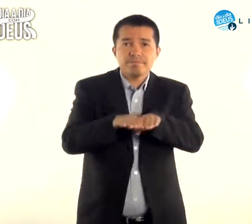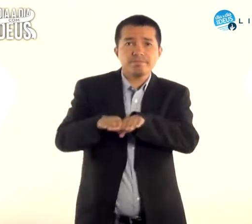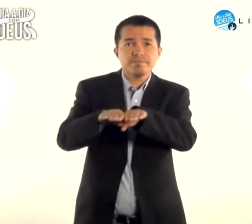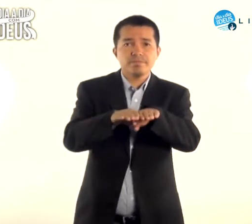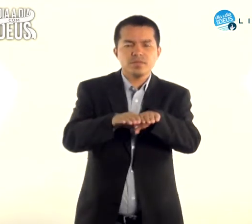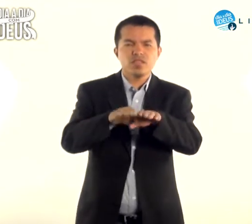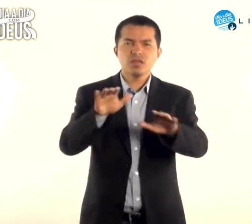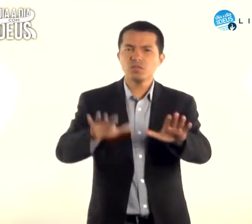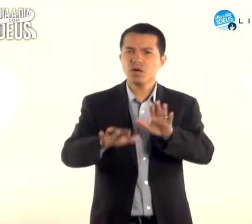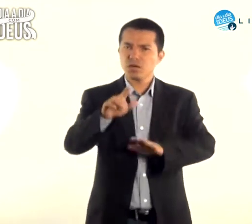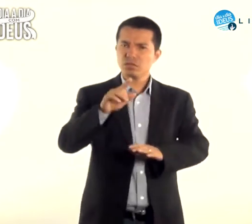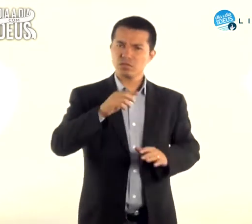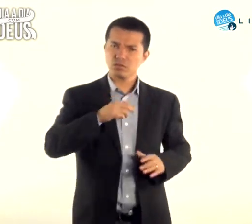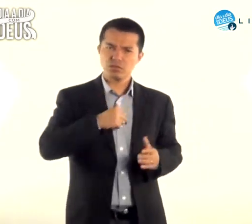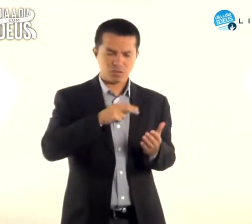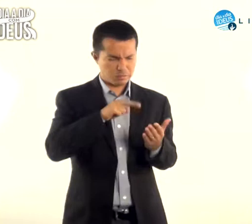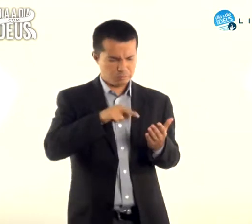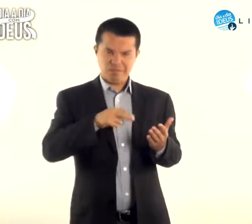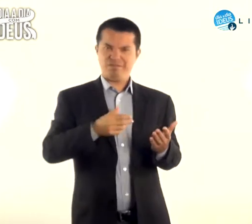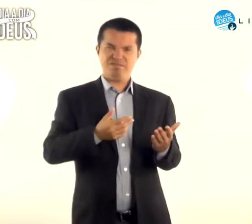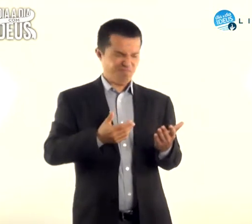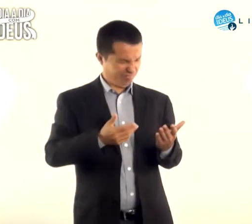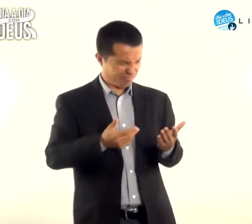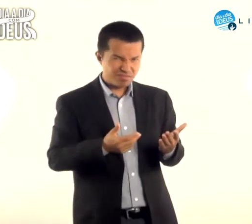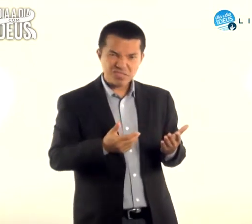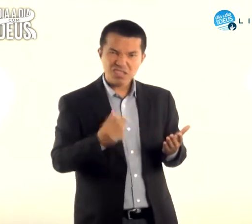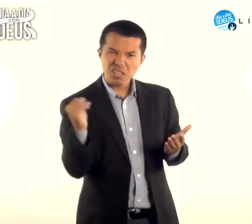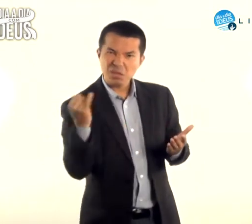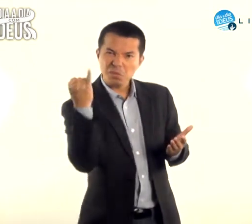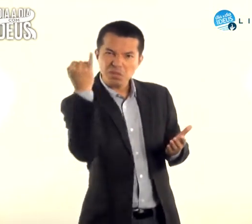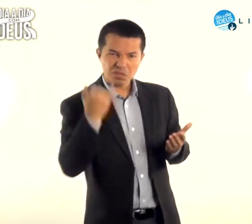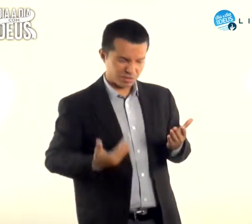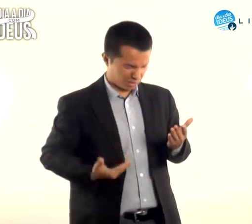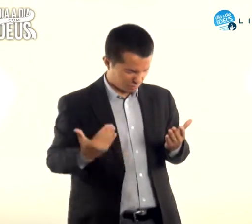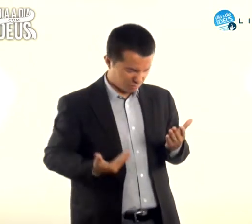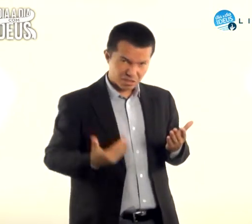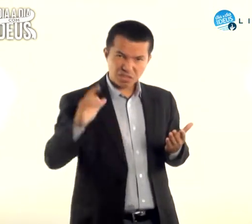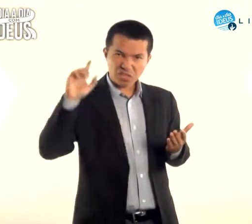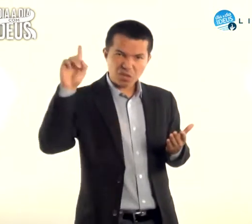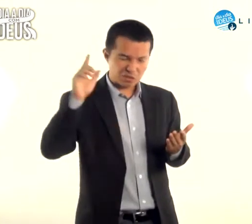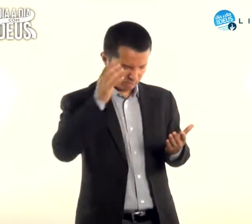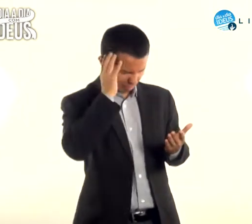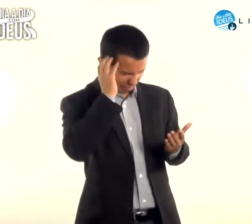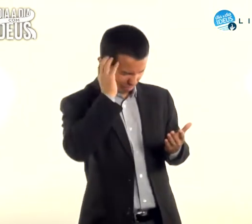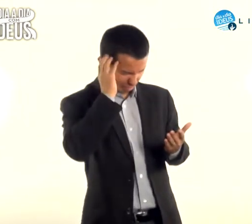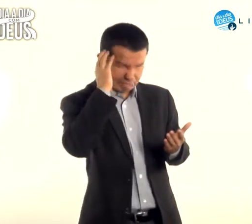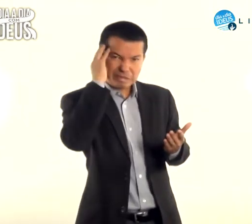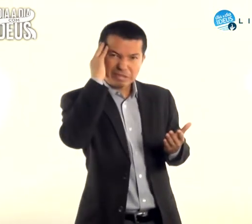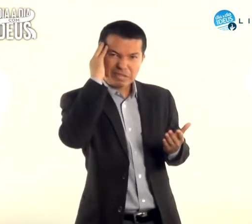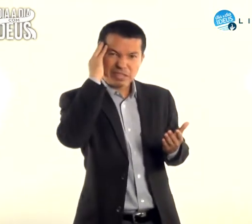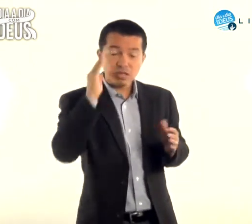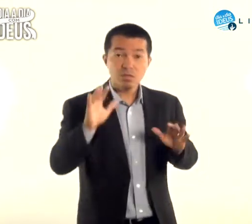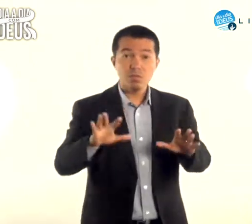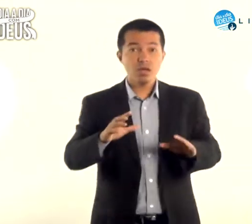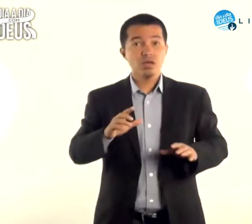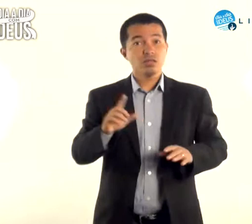pena. Mas é o contrário. Ele está dizendo: olha, o fim da gente nessa terra é o